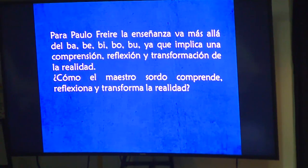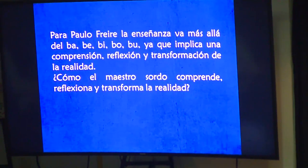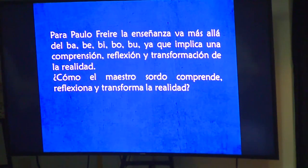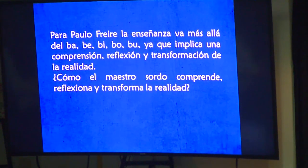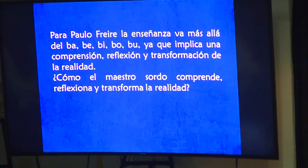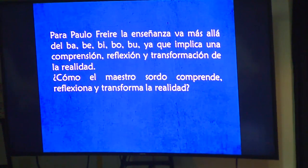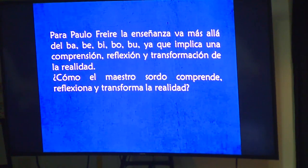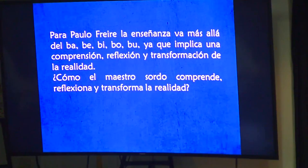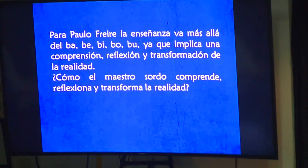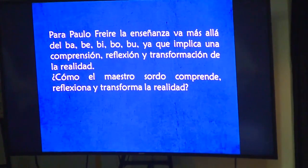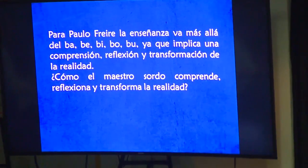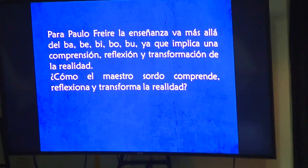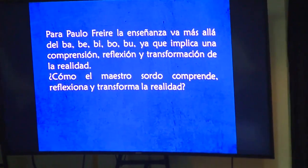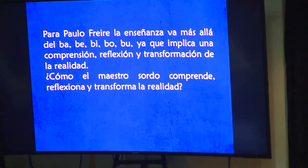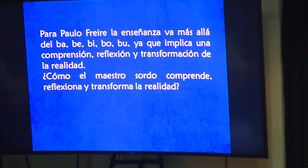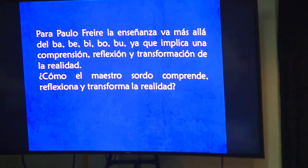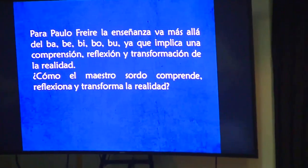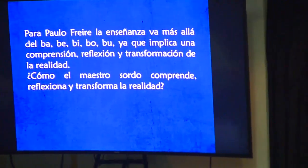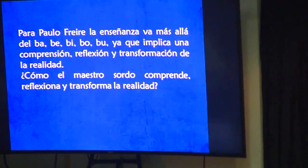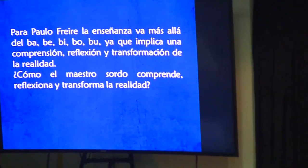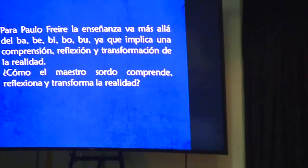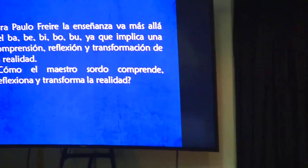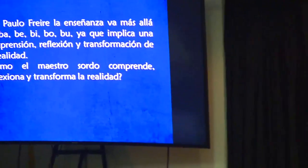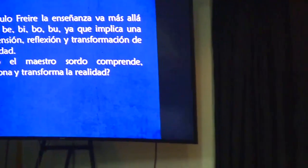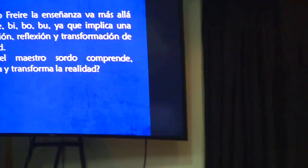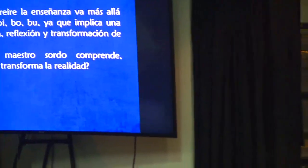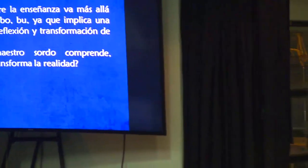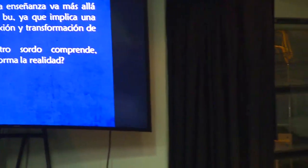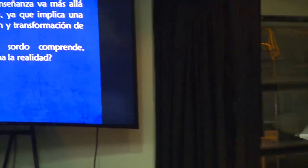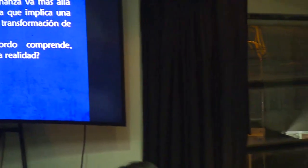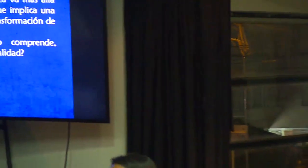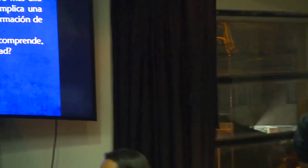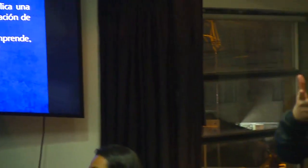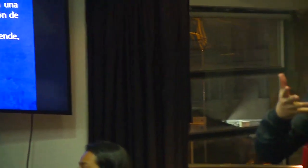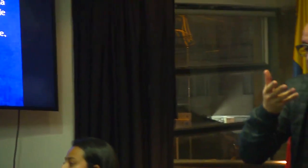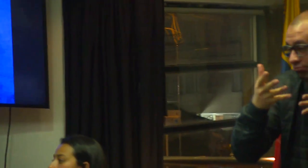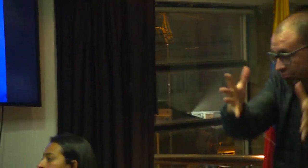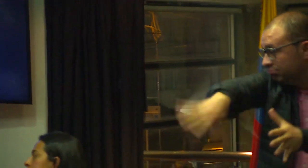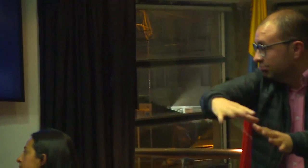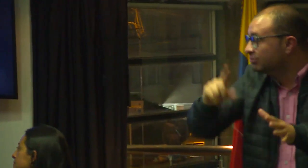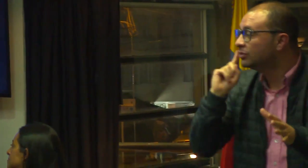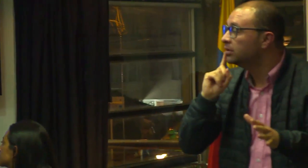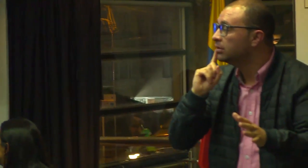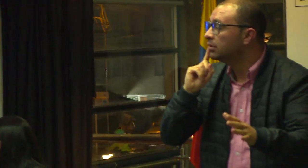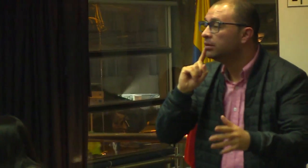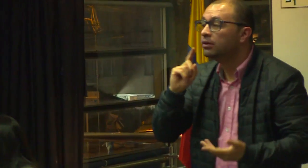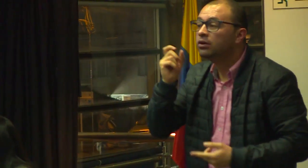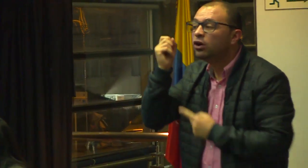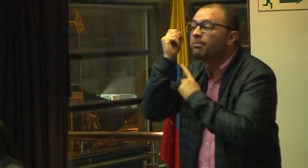comprende y reflexiona, que me parece que son dos palabras importantísimas,